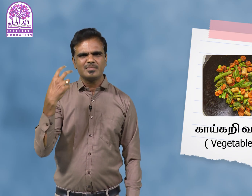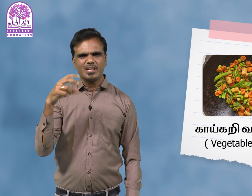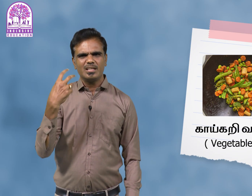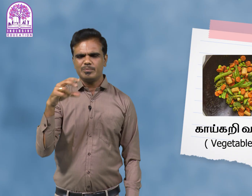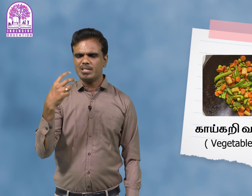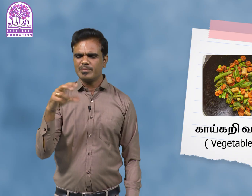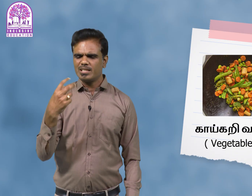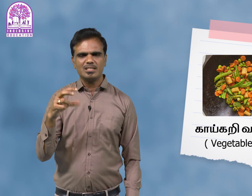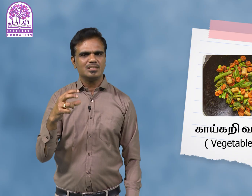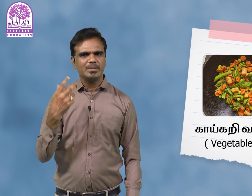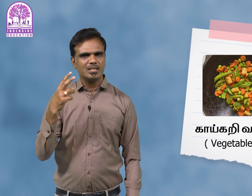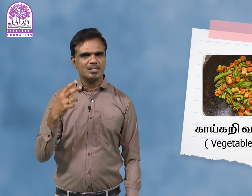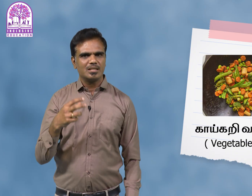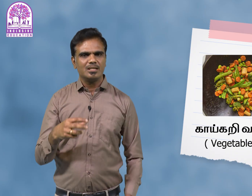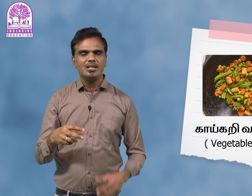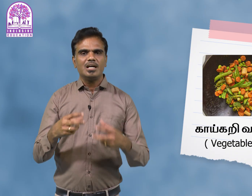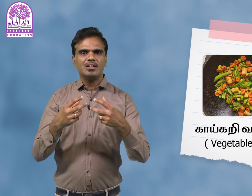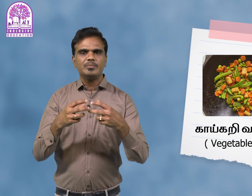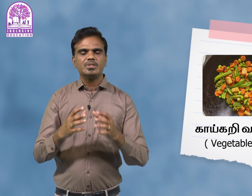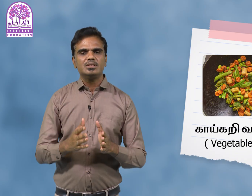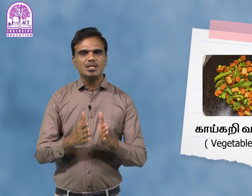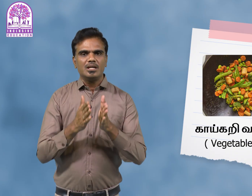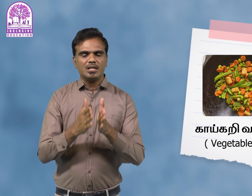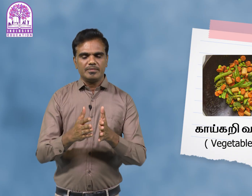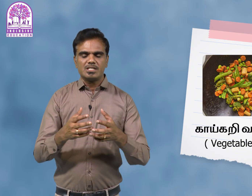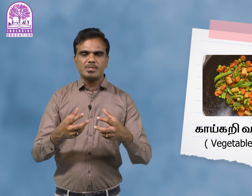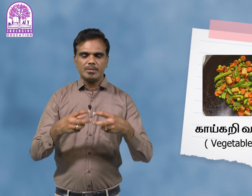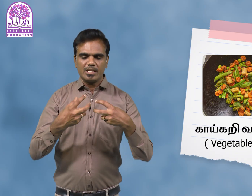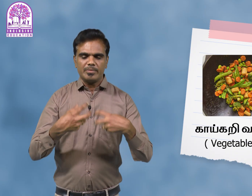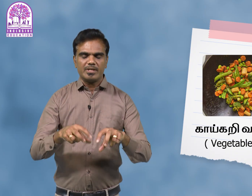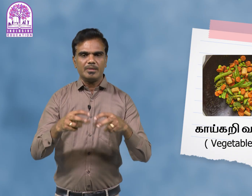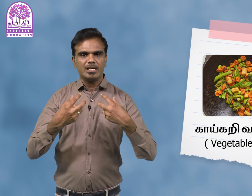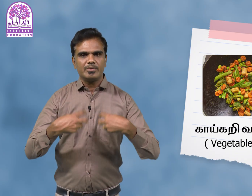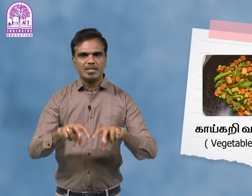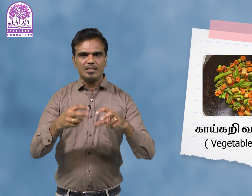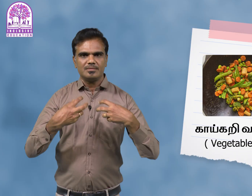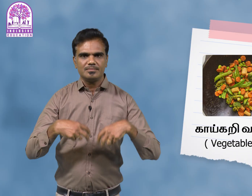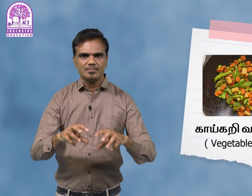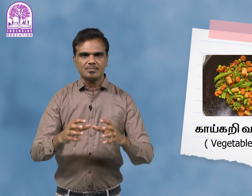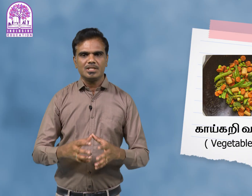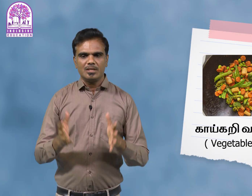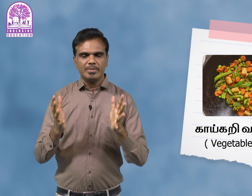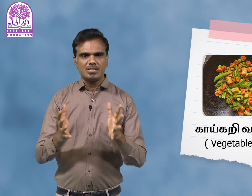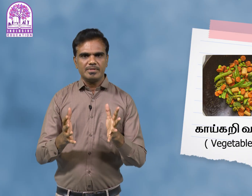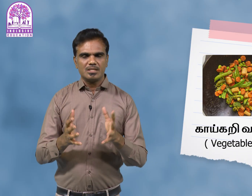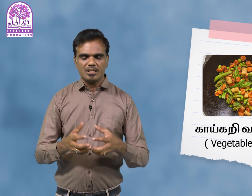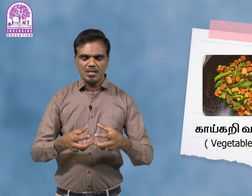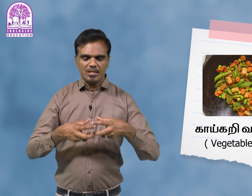ஏன்னா அது இப்படி காமிக்கிறாரு அப்படின்னு கேட்குறீங்களா. அதாவது இப்போ வந்து அந்த வெஜிடபிள்ஸ்லாம் இப்படி கட் பண்ணுறாங்க, இப்படி கட் பண்ணுவாங்களா, பெருசாக வெஜ் இருக்குன்னா அது என்ன